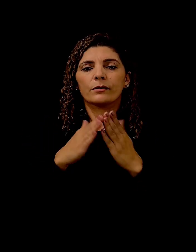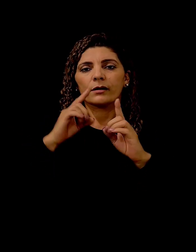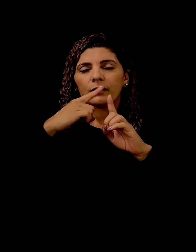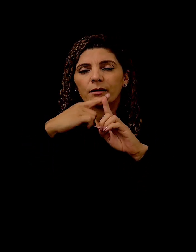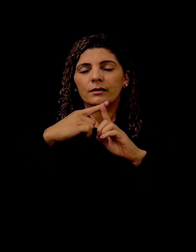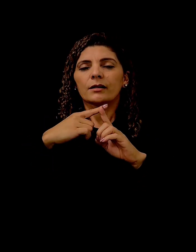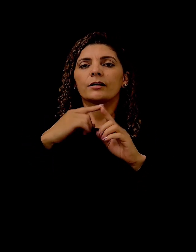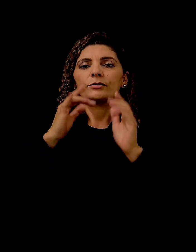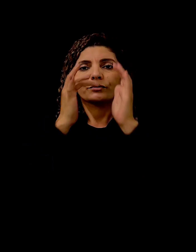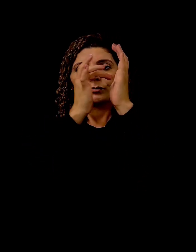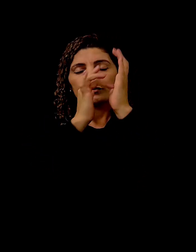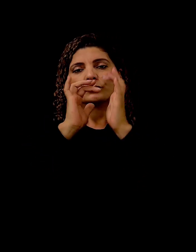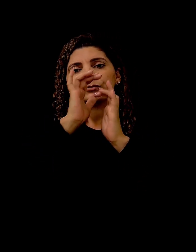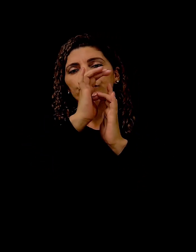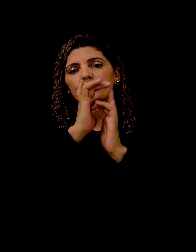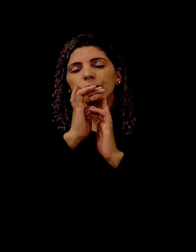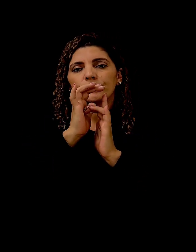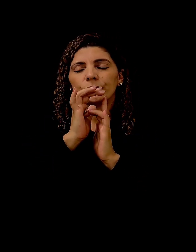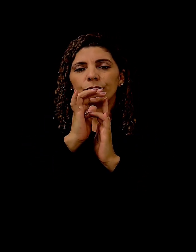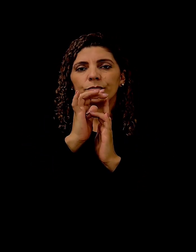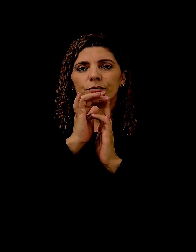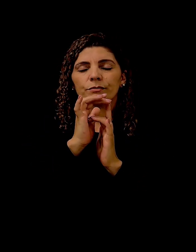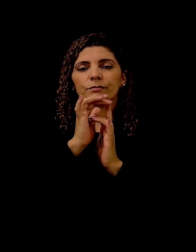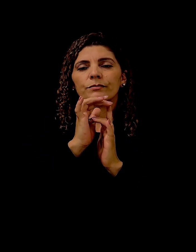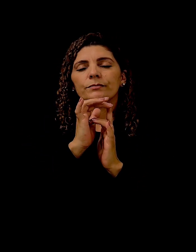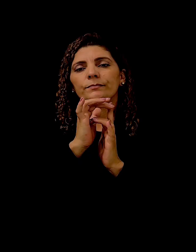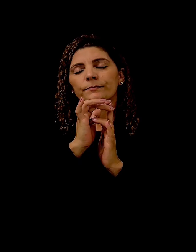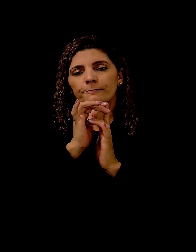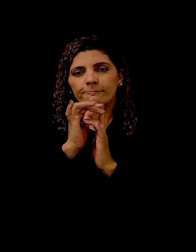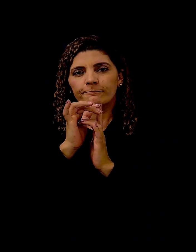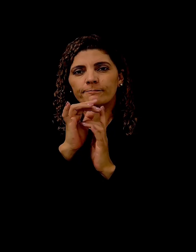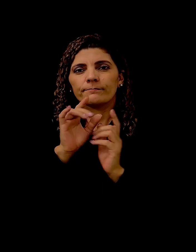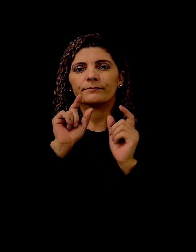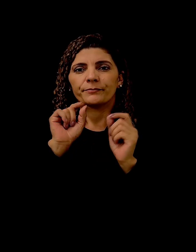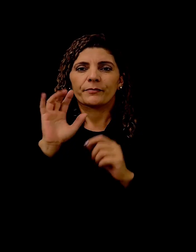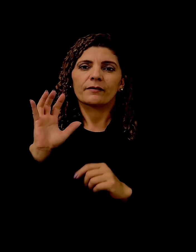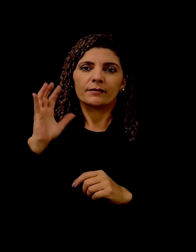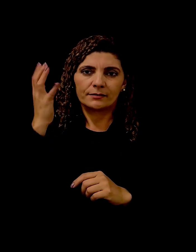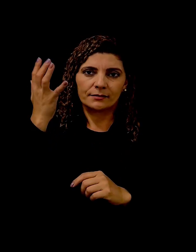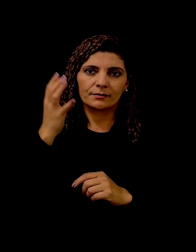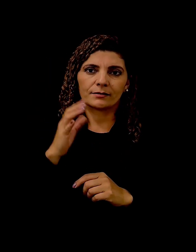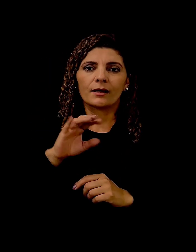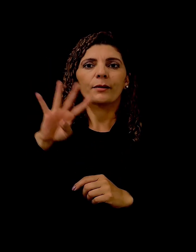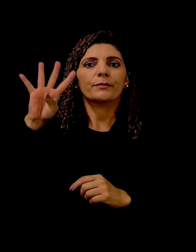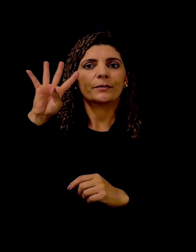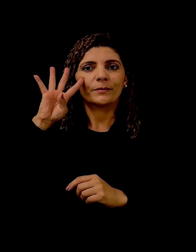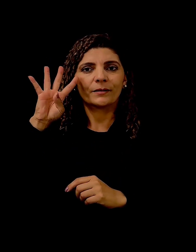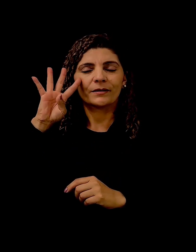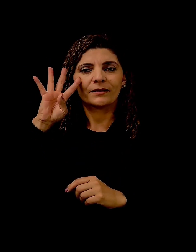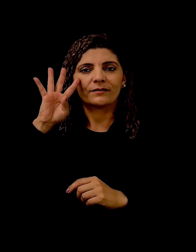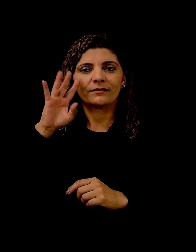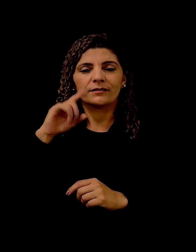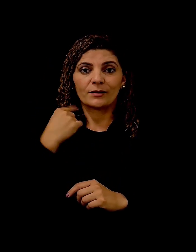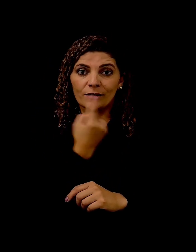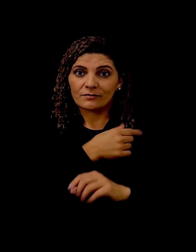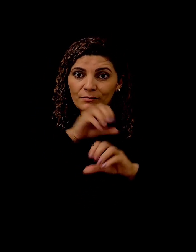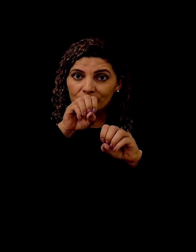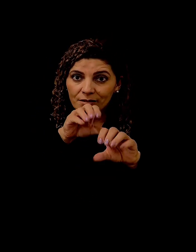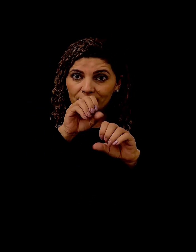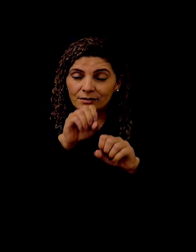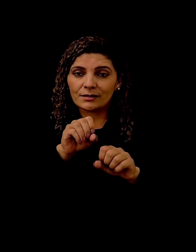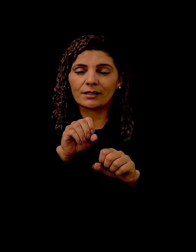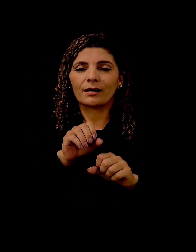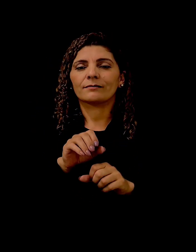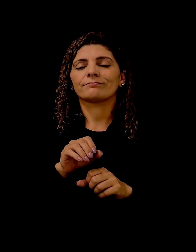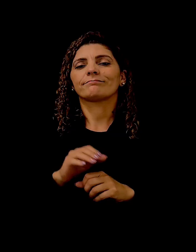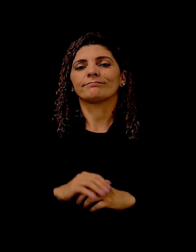Jesus Cristo que isso vai acontecer nesta quarta-feira. Nós vamos ensinar, tá bom?